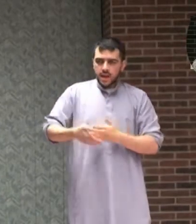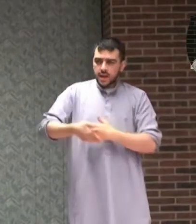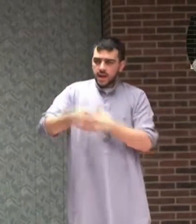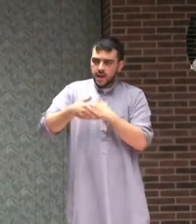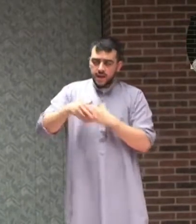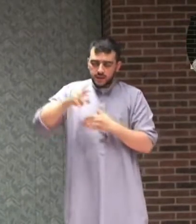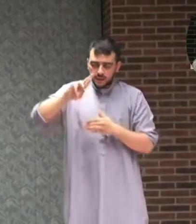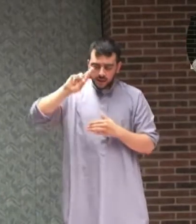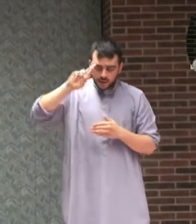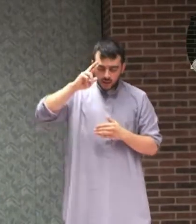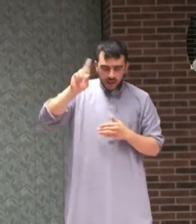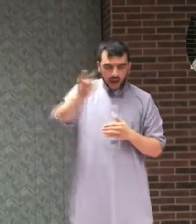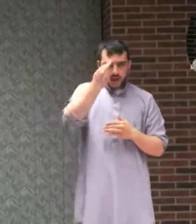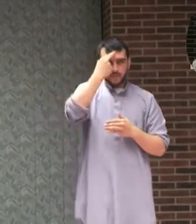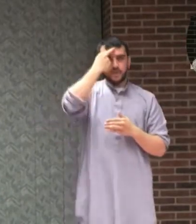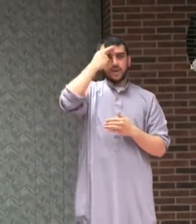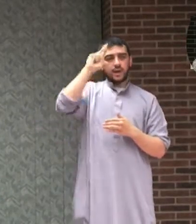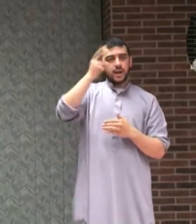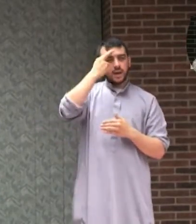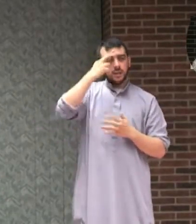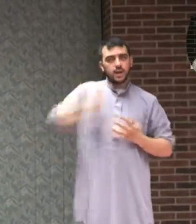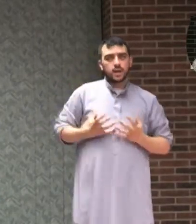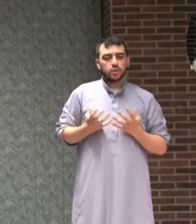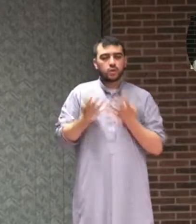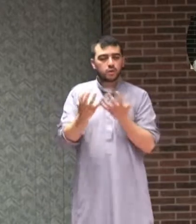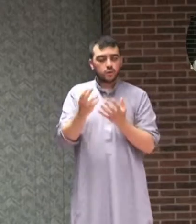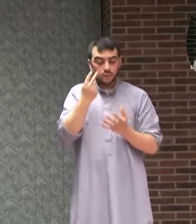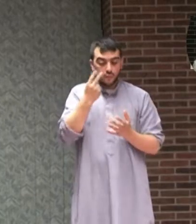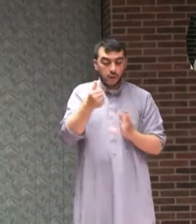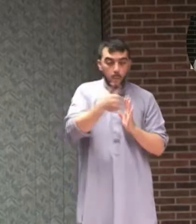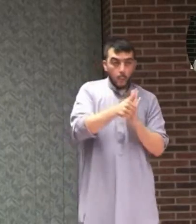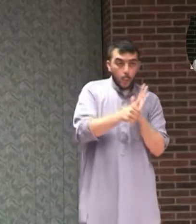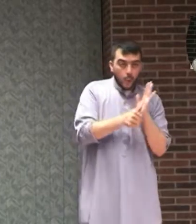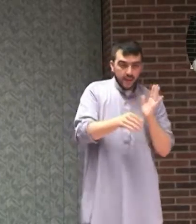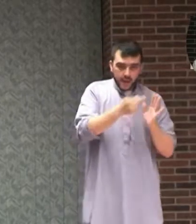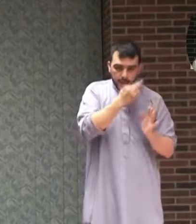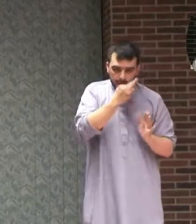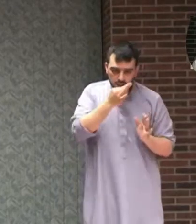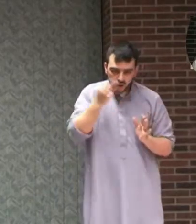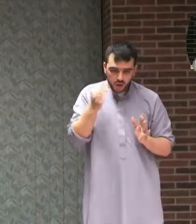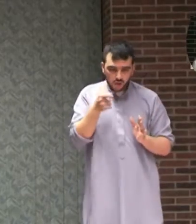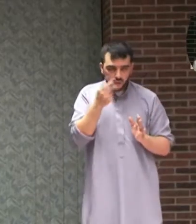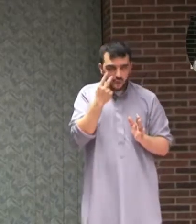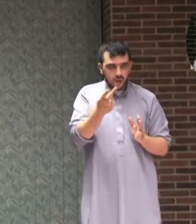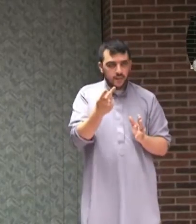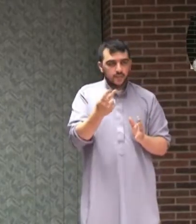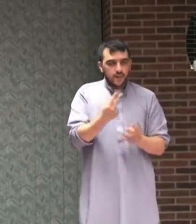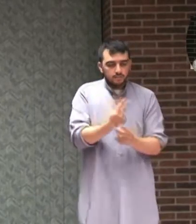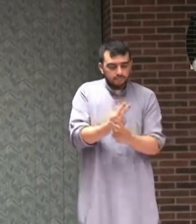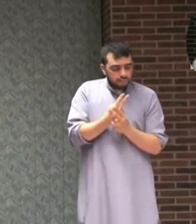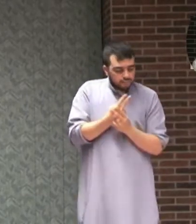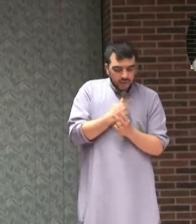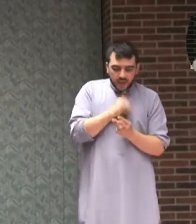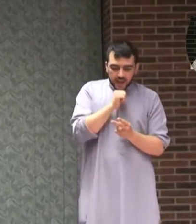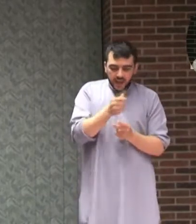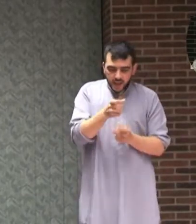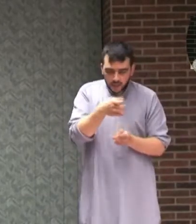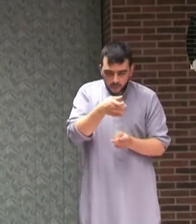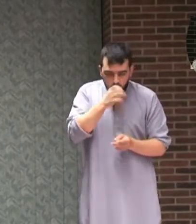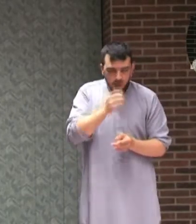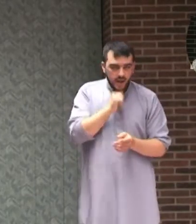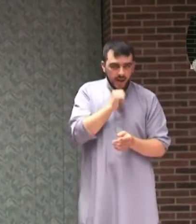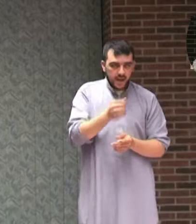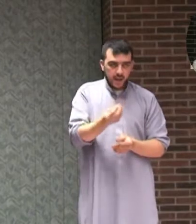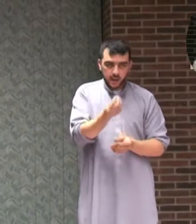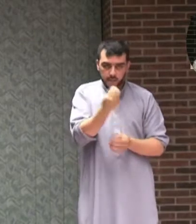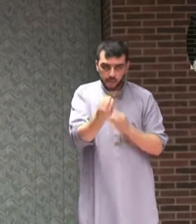travers l'acte adoratoire. Nous voyons que ce mois est un mois de jeûne, donc d'abstinence, que ces nuits sont des nuits de veillée, c'est-à-dire